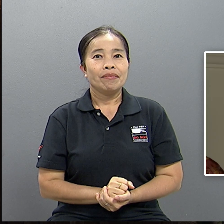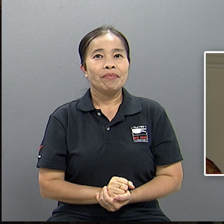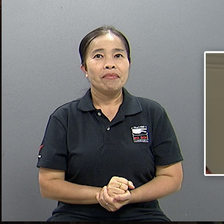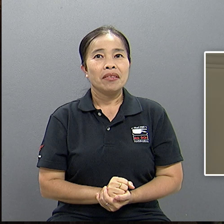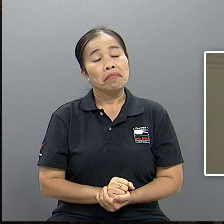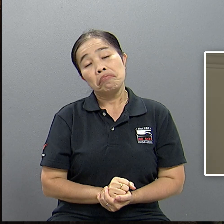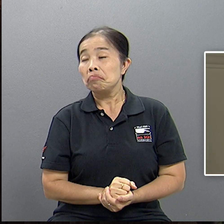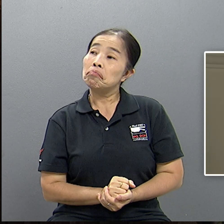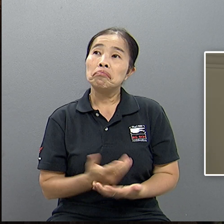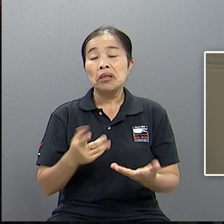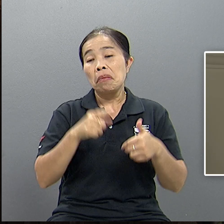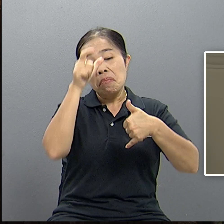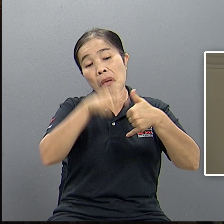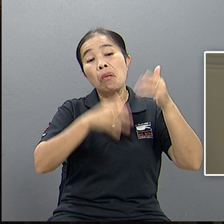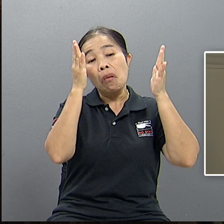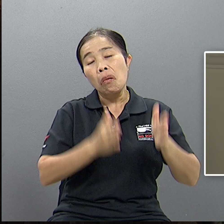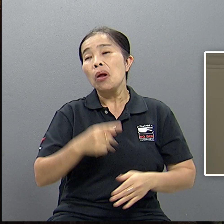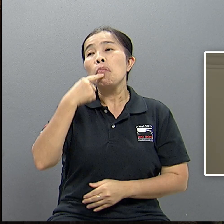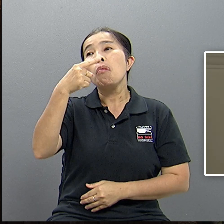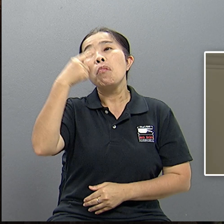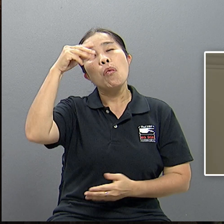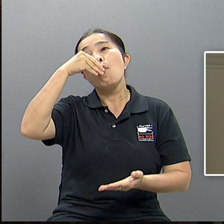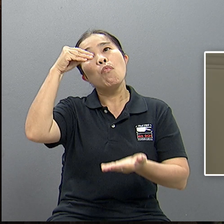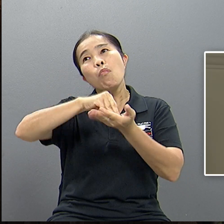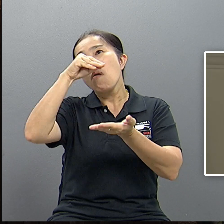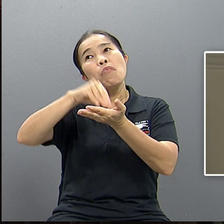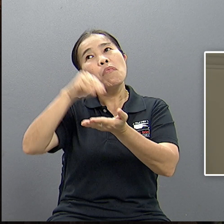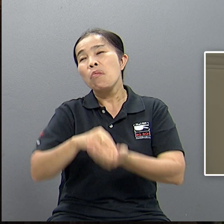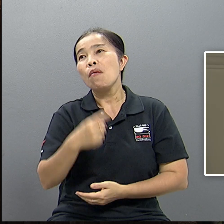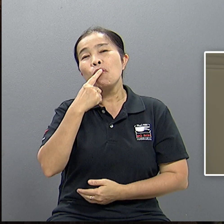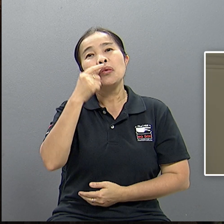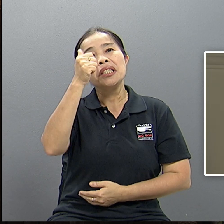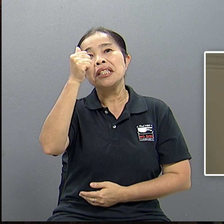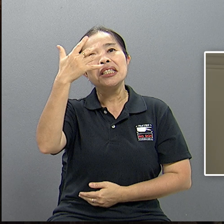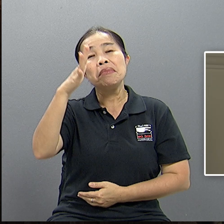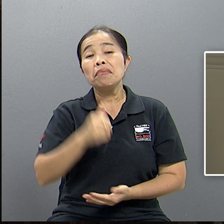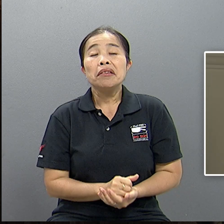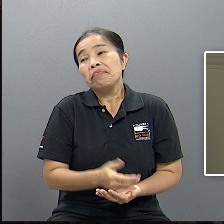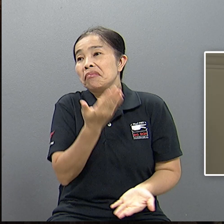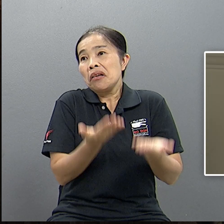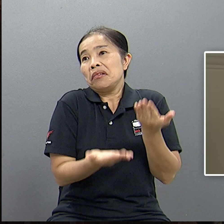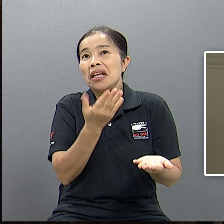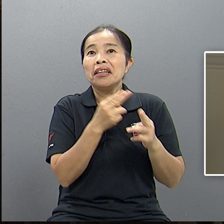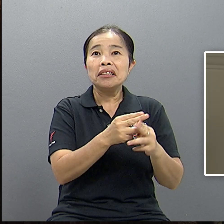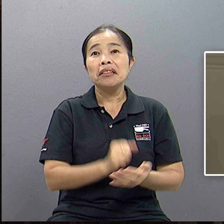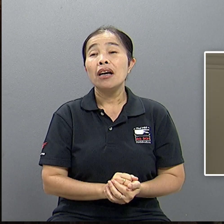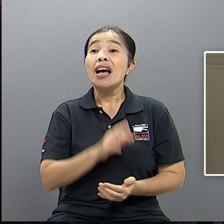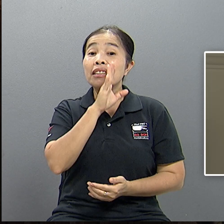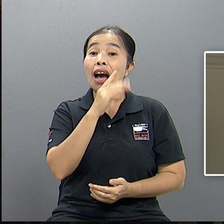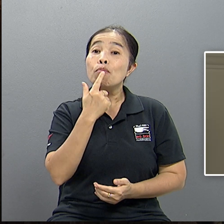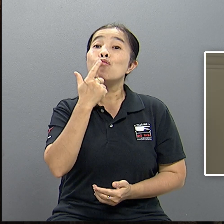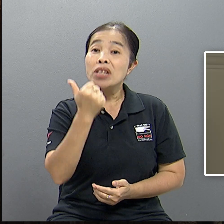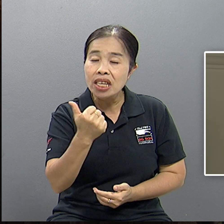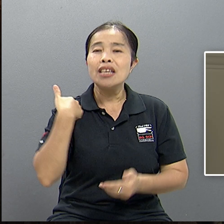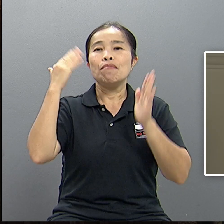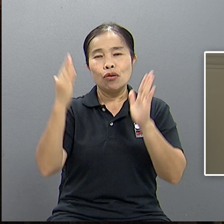เป็นมนุษย์สุดนิยมเพียงลมปากจะได้ยากหัวหิวเพราะชิวหาแม้นพูดดีมีคนเข